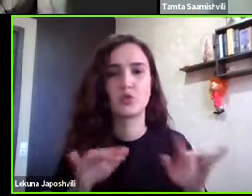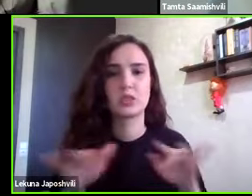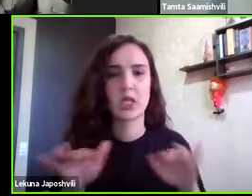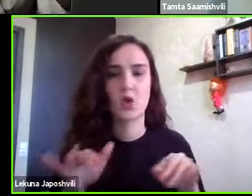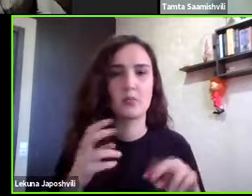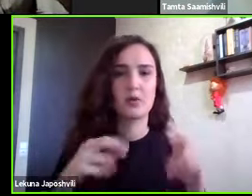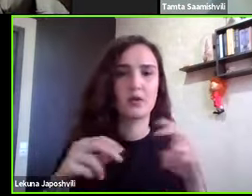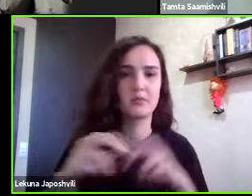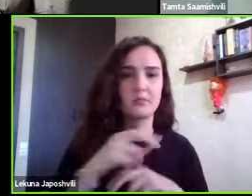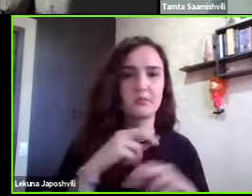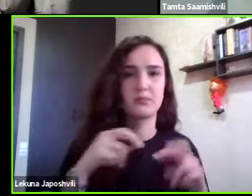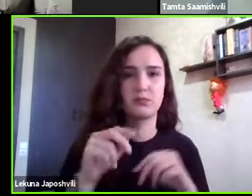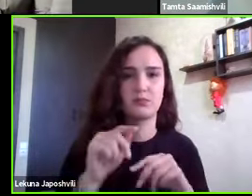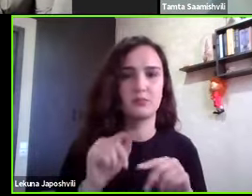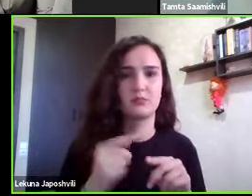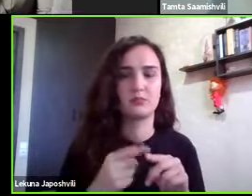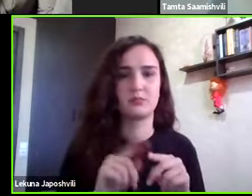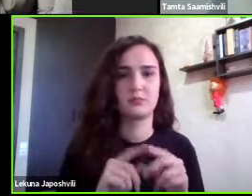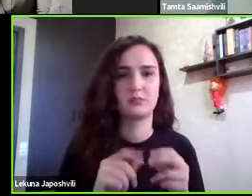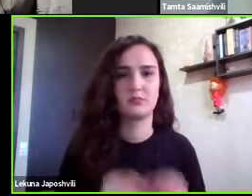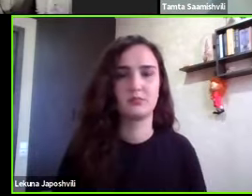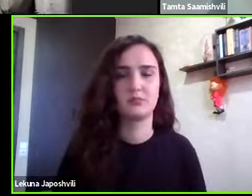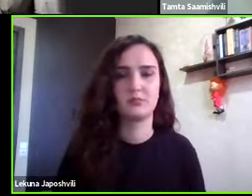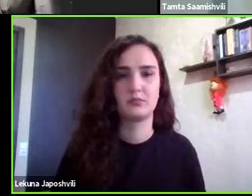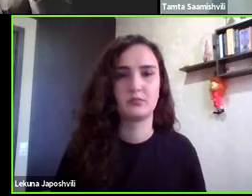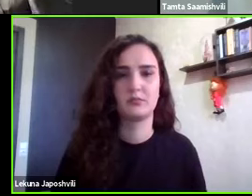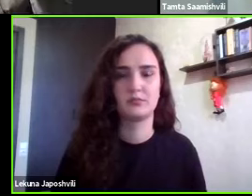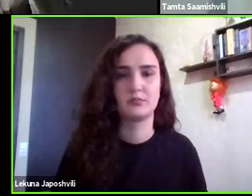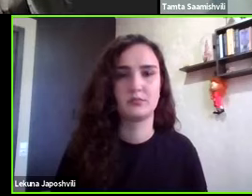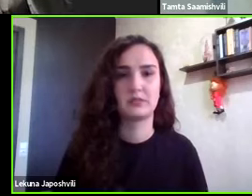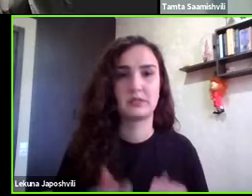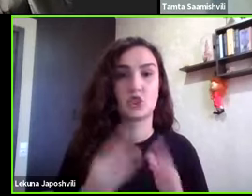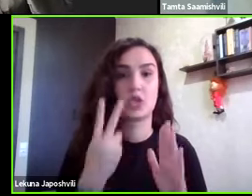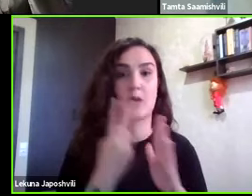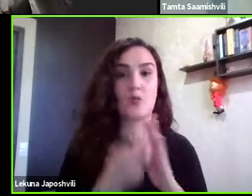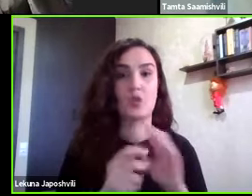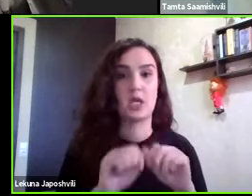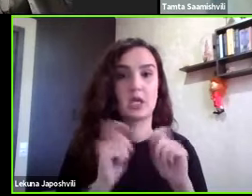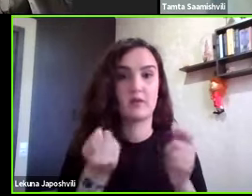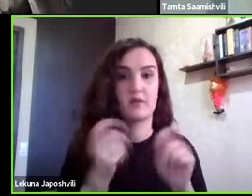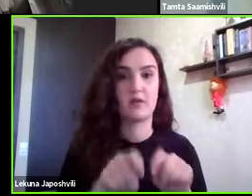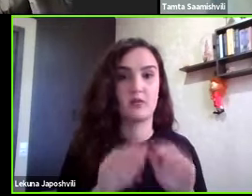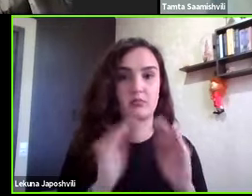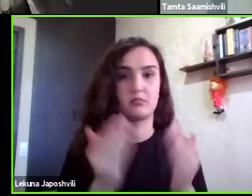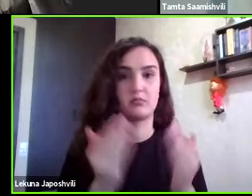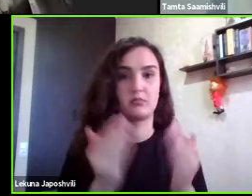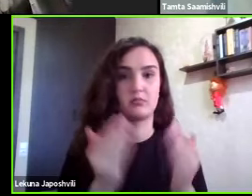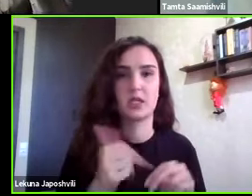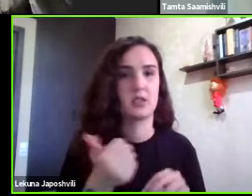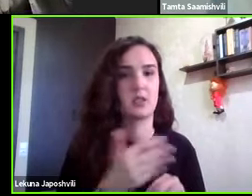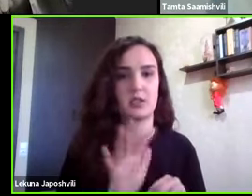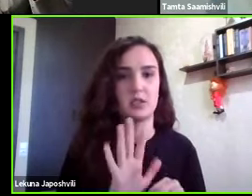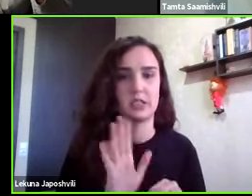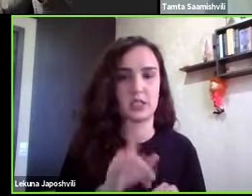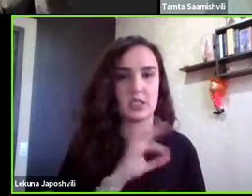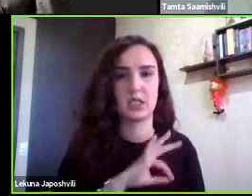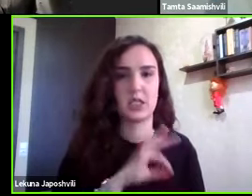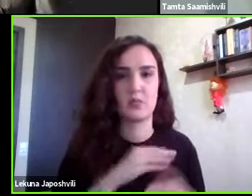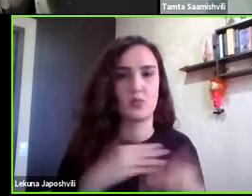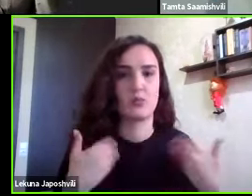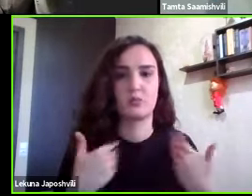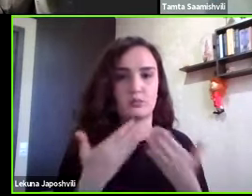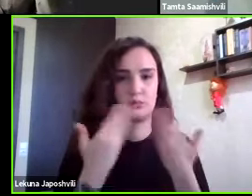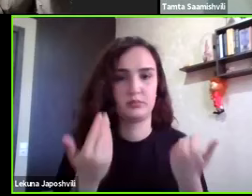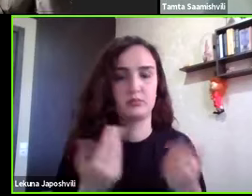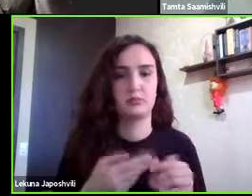ანუ ადინამია და ხა სახში გამოკეტვა, რა თქმა უნდა, არ არის ჩვენი იმუნური სისტემისთვის სასარგებლო, ხო?